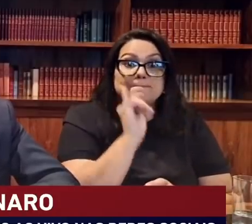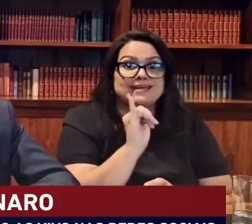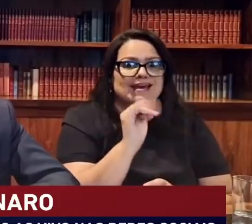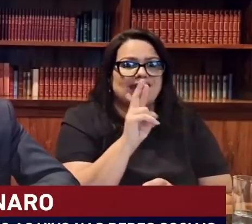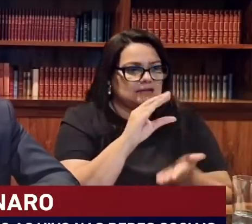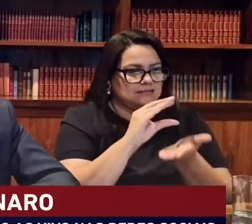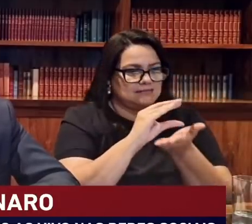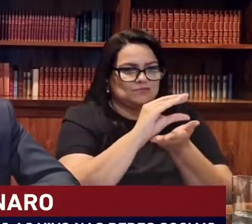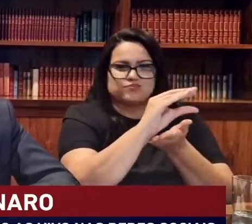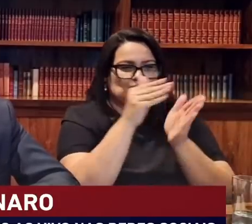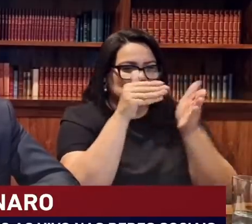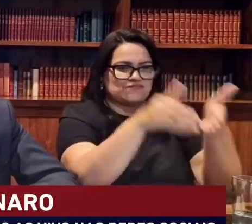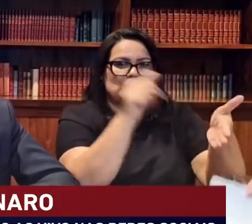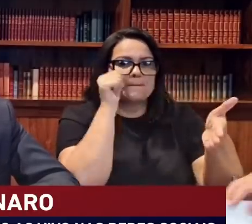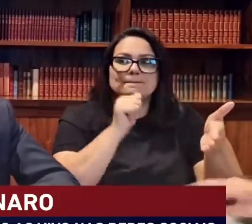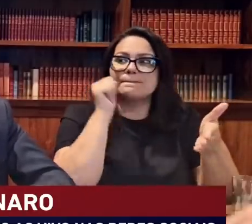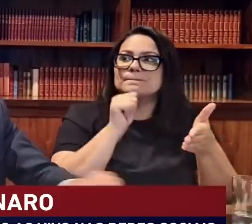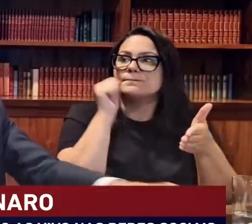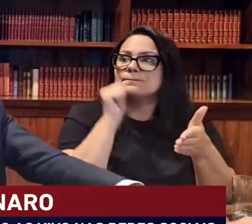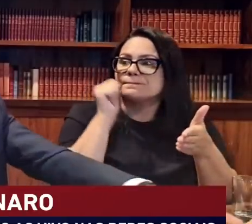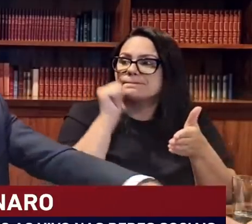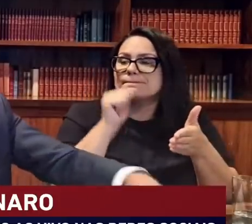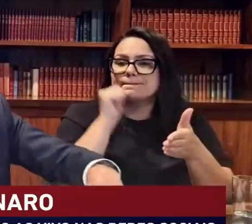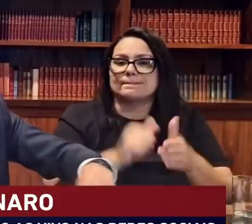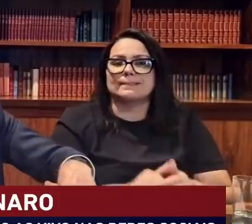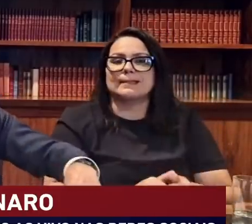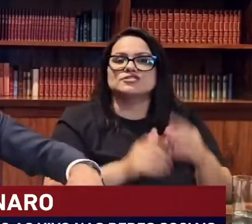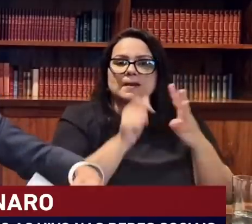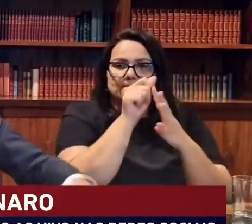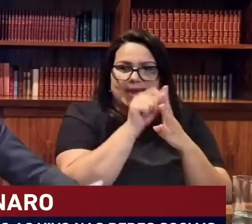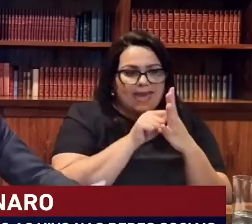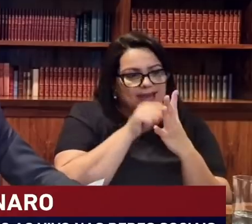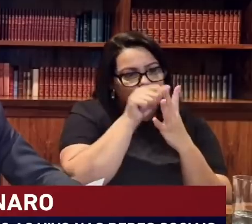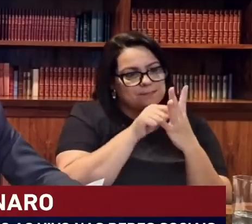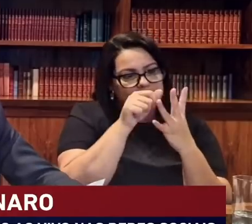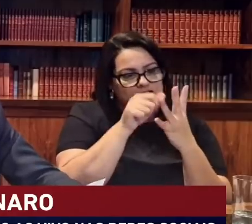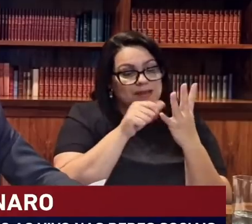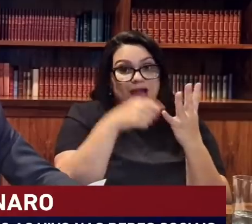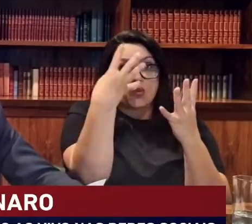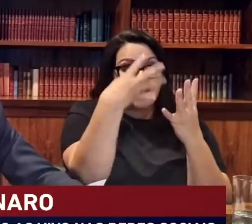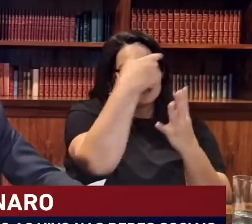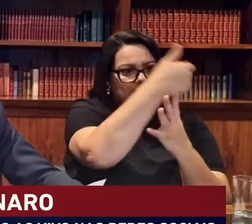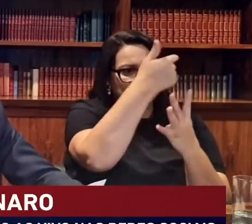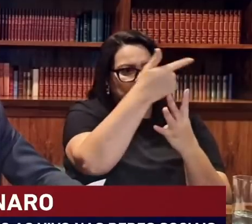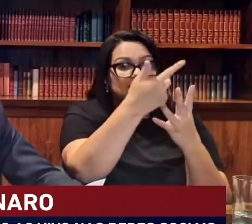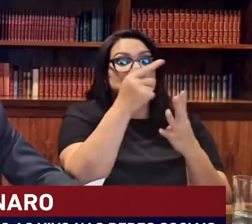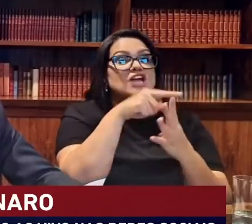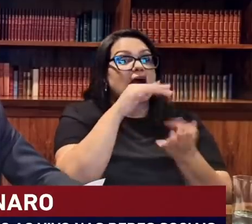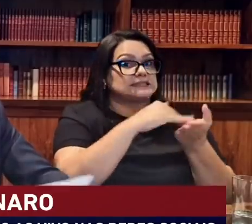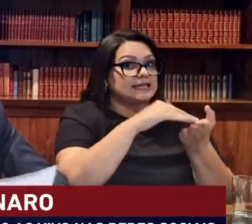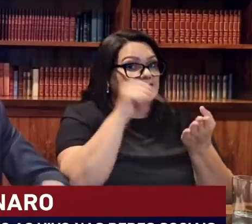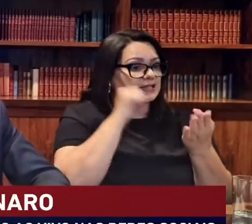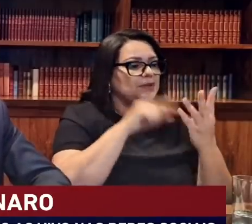de reais em mulheres. E estamos a quatro lives falando sobre isso. Já passou por aqui a secretária da